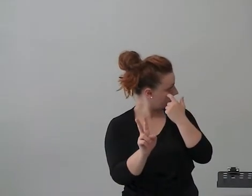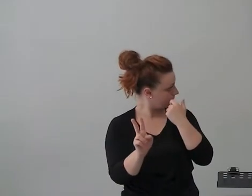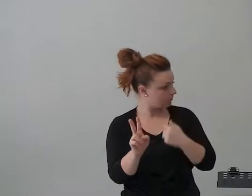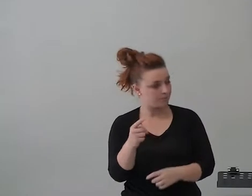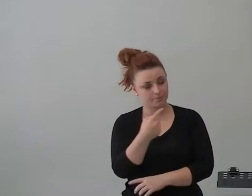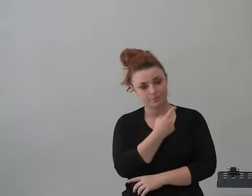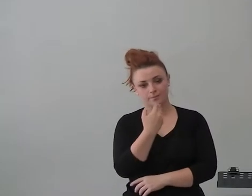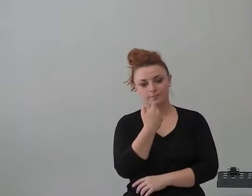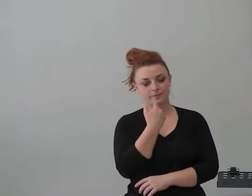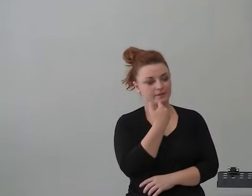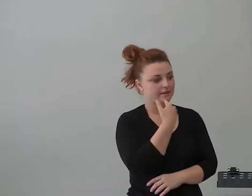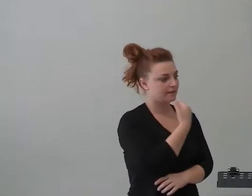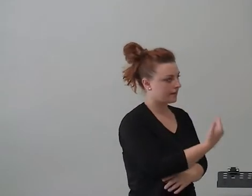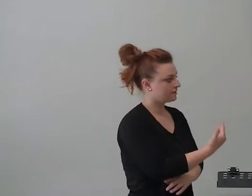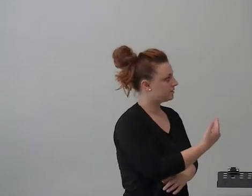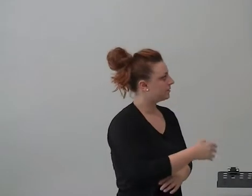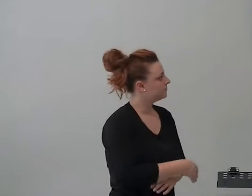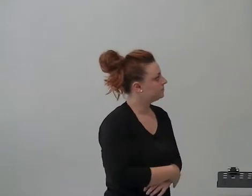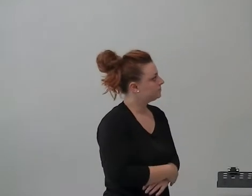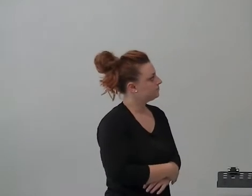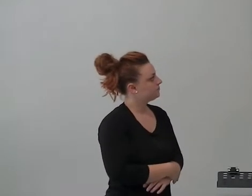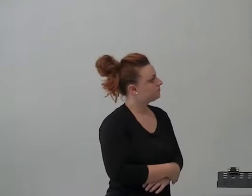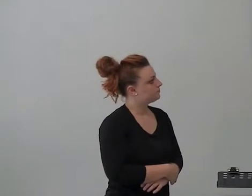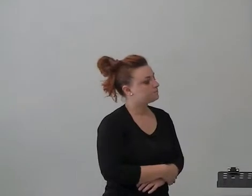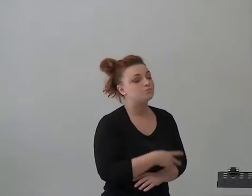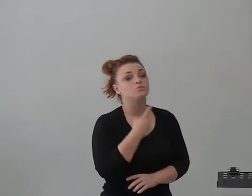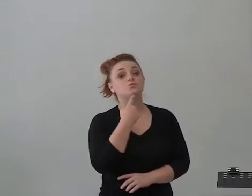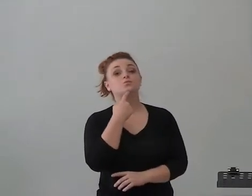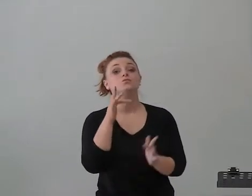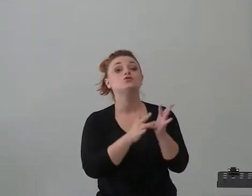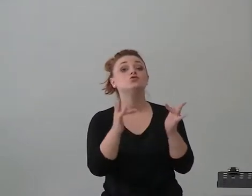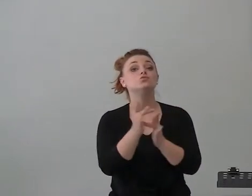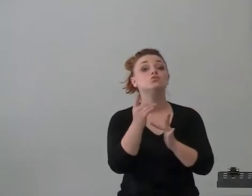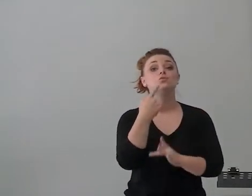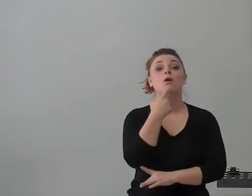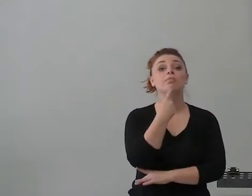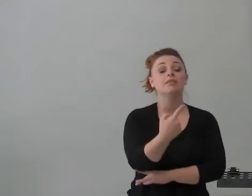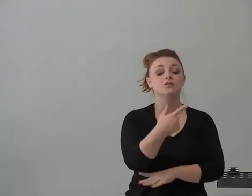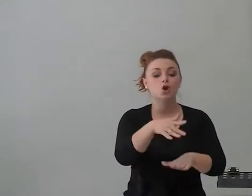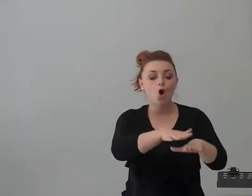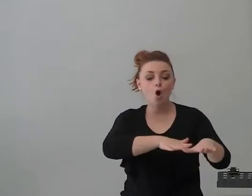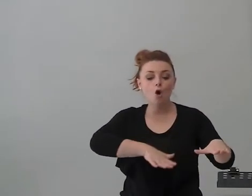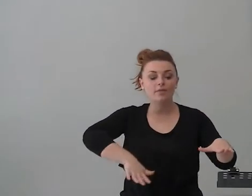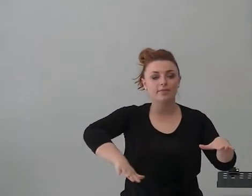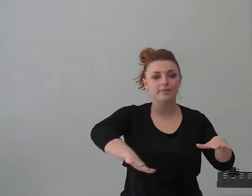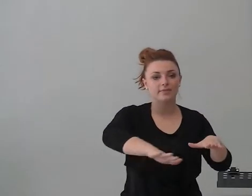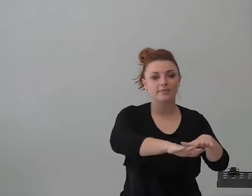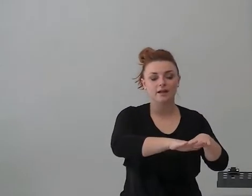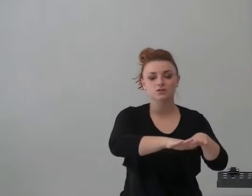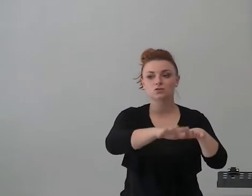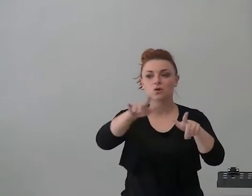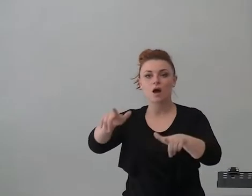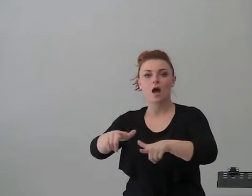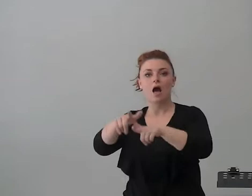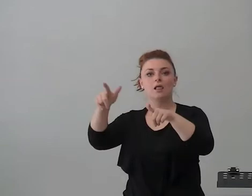Anche questo l'ho tolto dal vostro contesto. Gesù disse il contesto della maledizione del fico. Non è perché